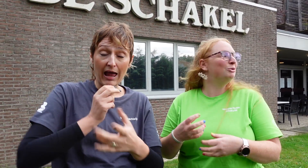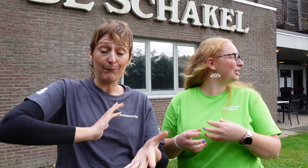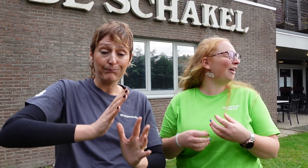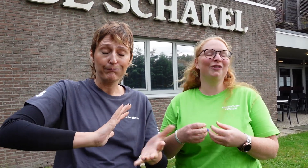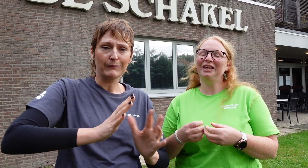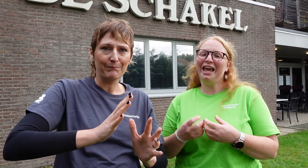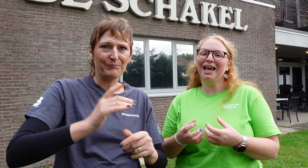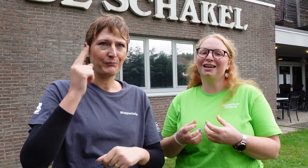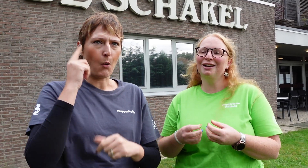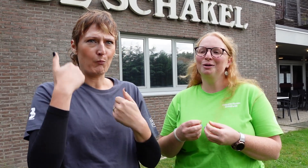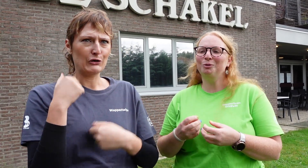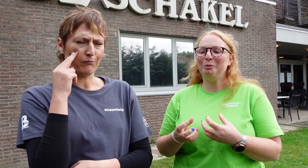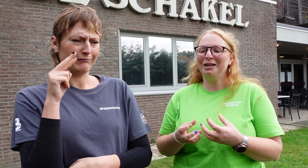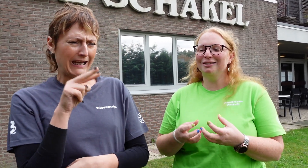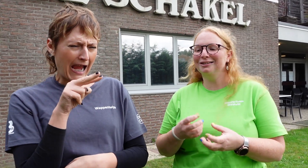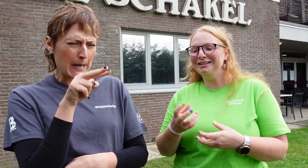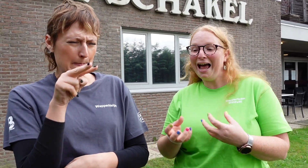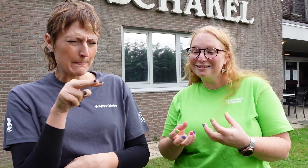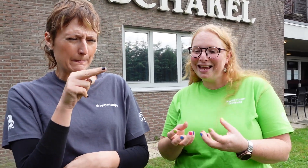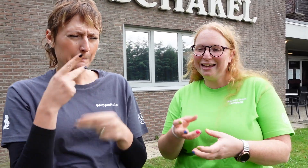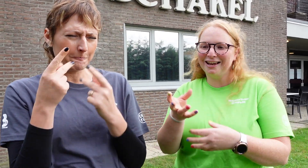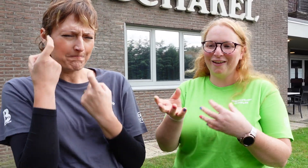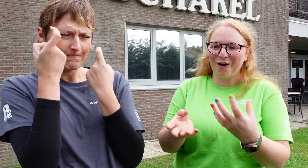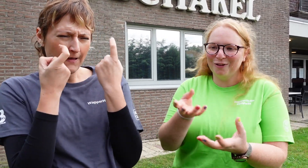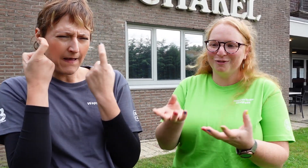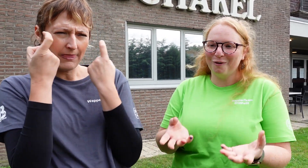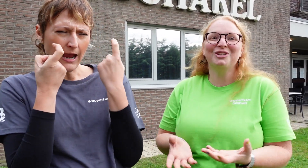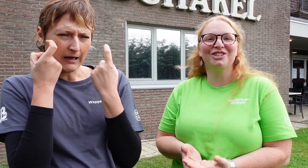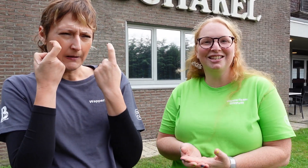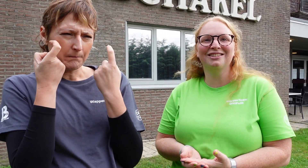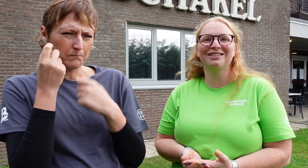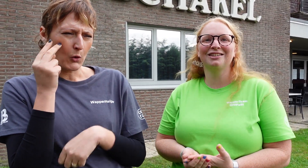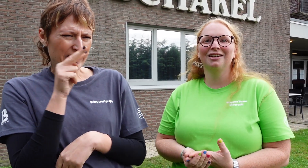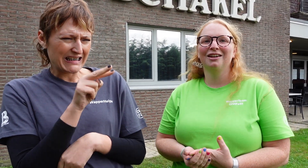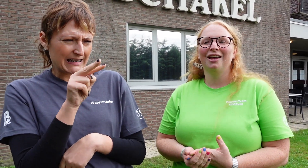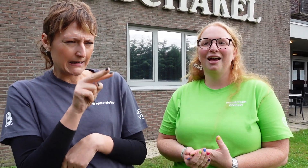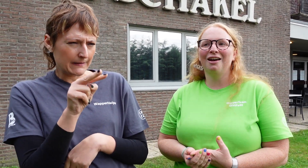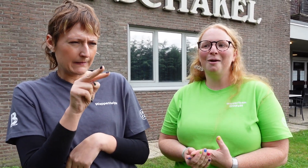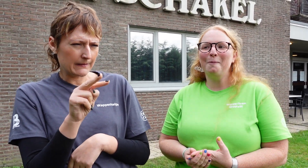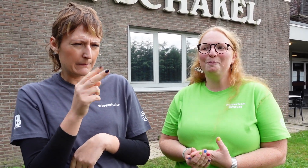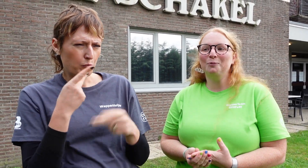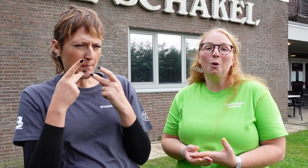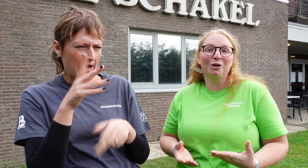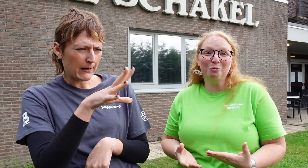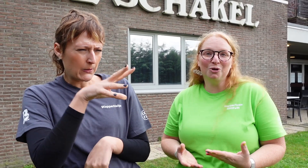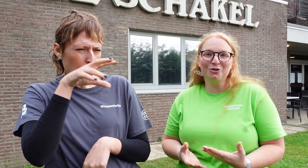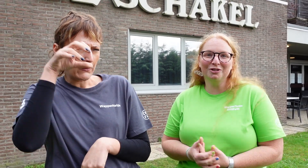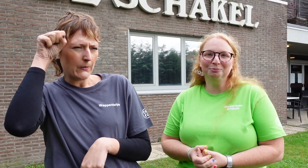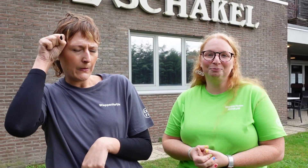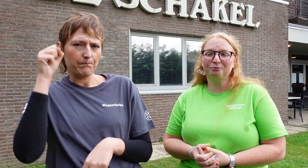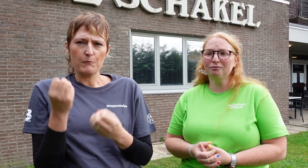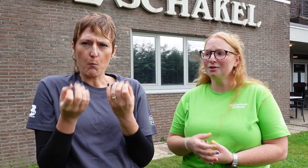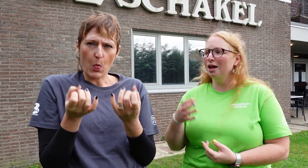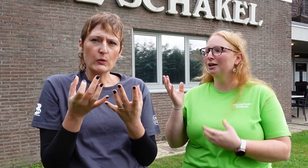die moeten dan kijken proberen na te denken aan de hand van wat je ziet ehm om dat op te